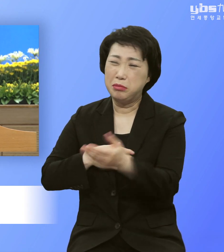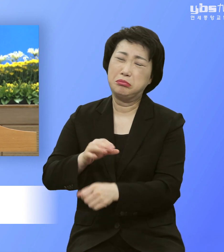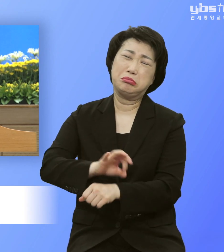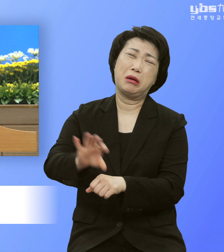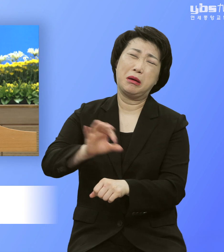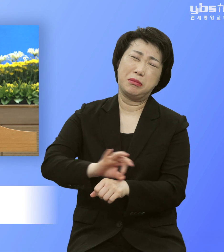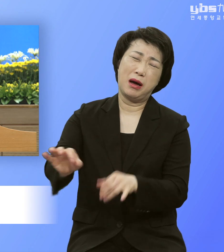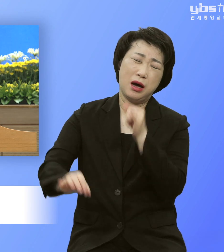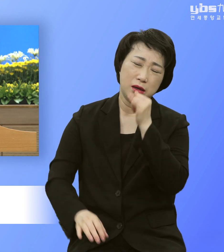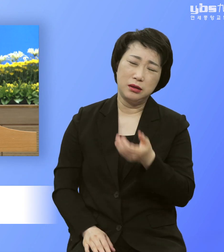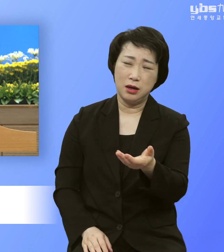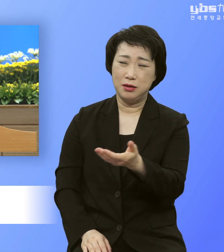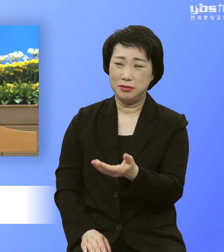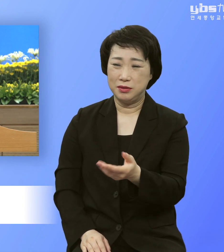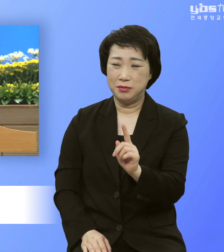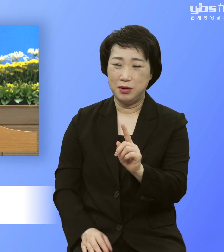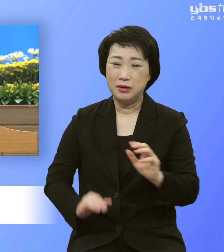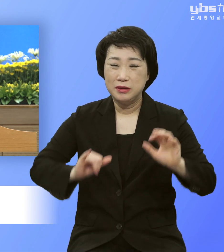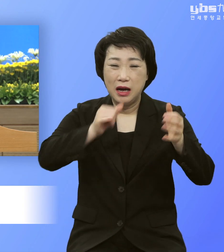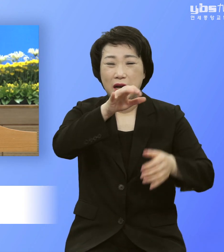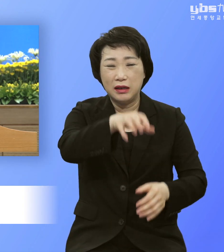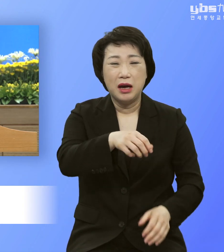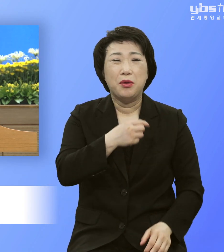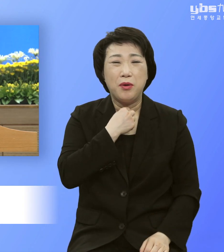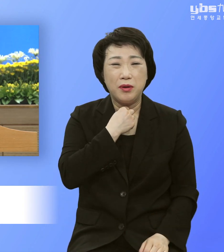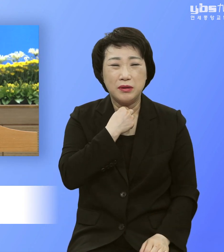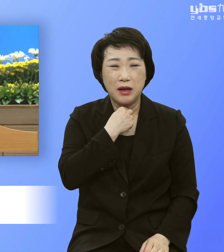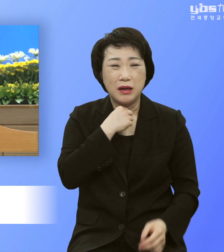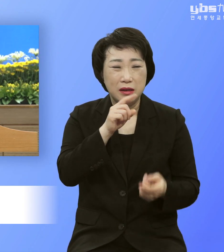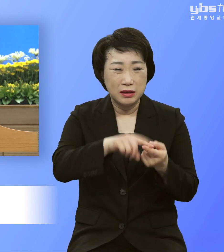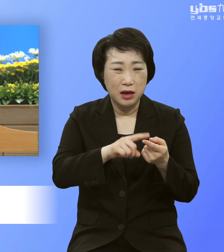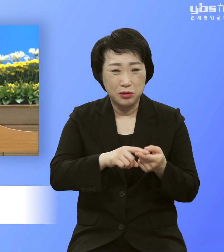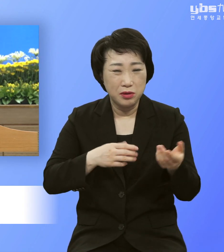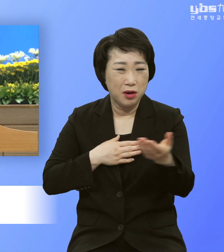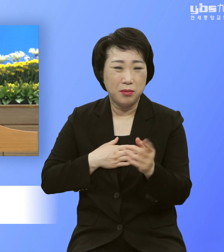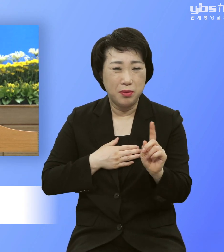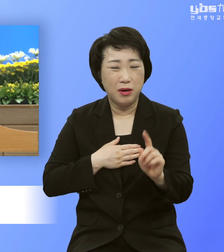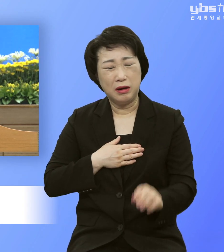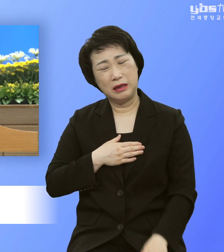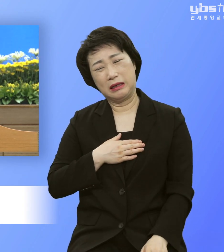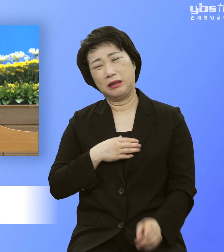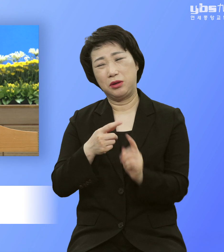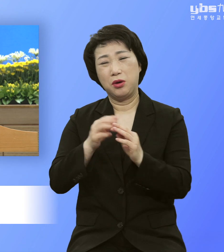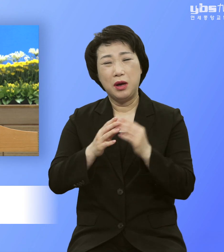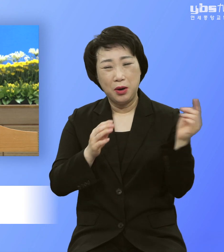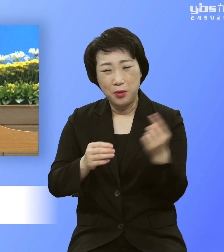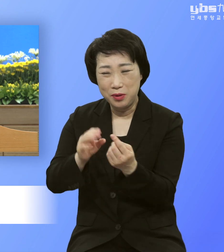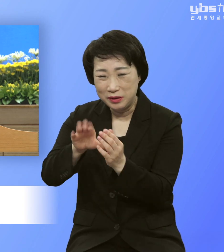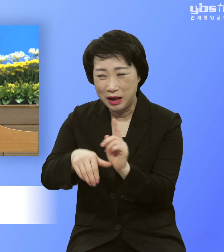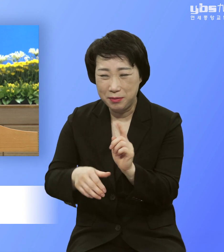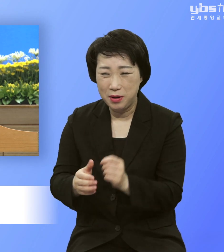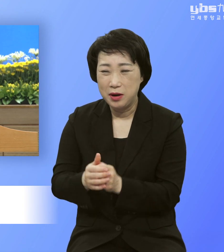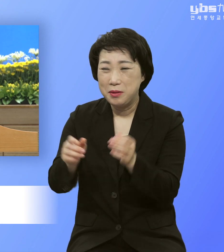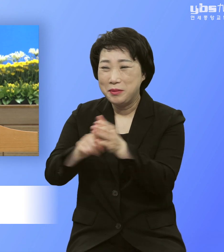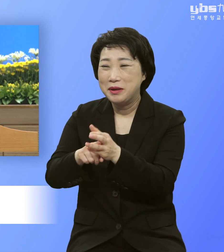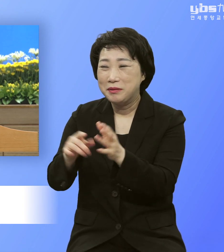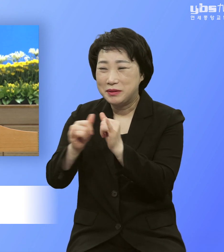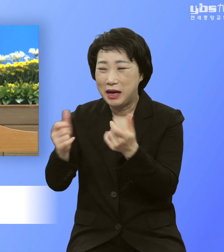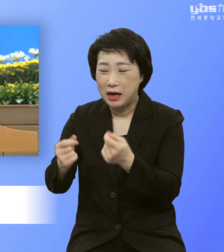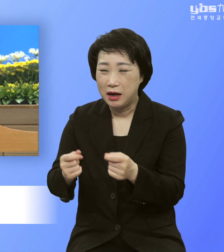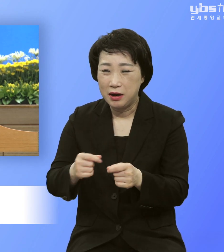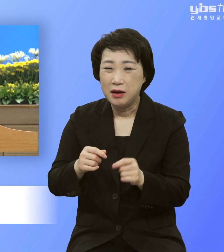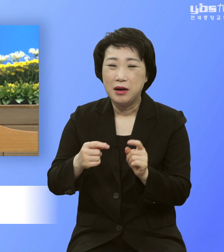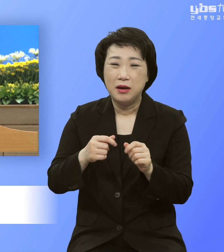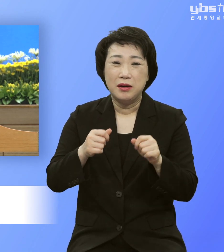대충 그저 세상이 원하는 대로 그냥 뭐 교회 올 때는 신앙인 같고